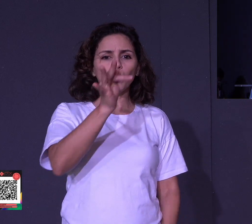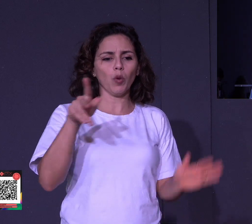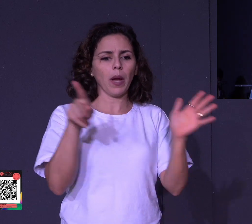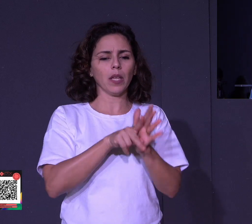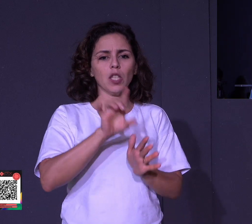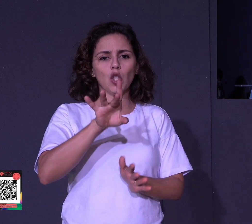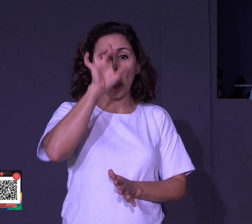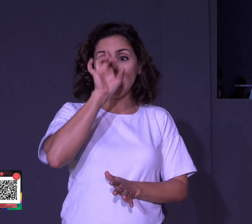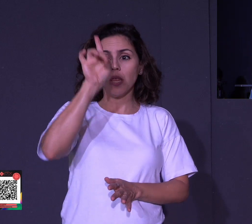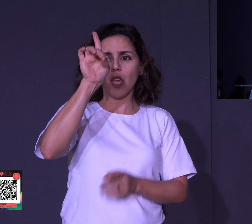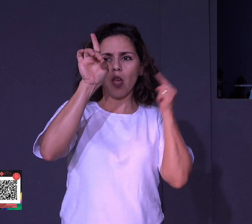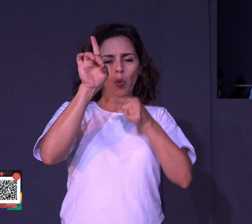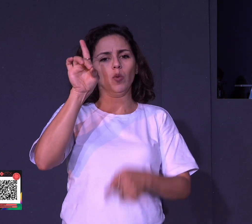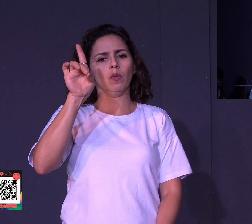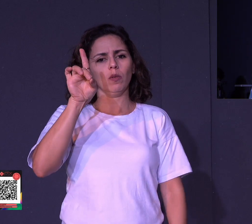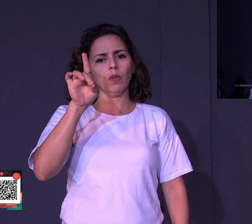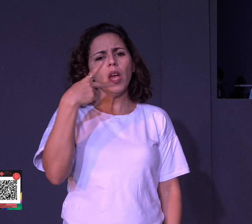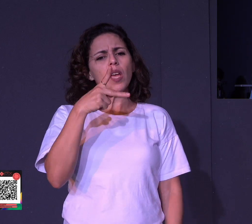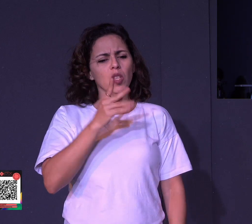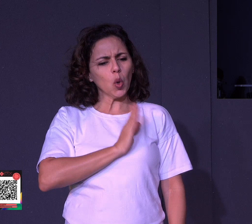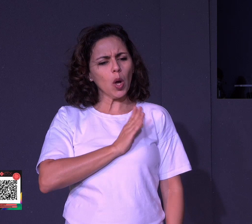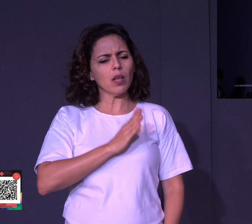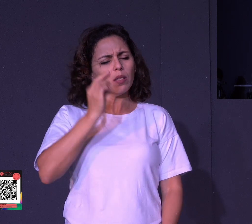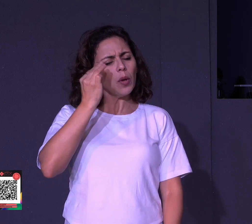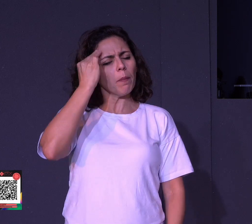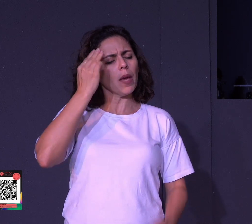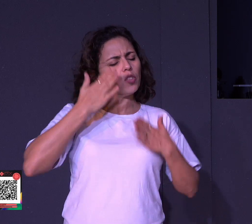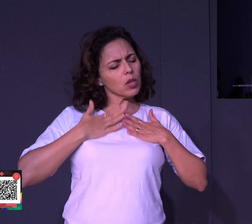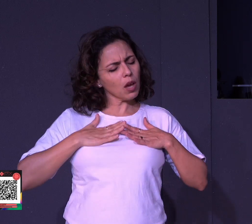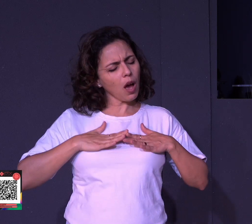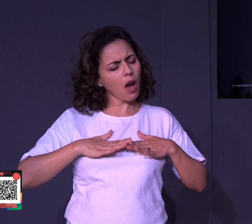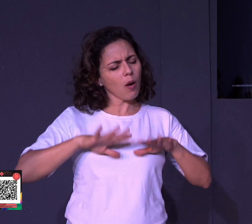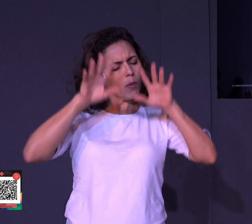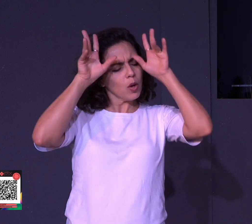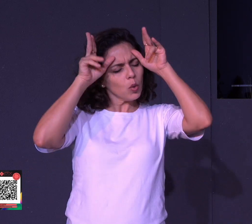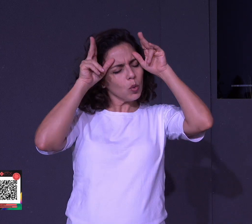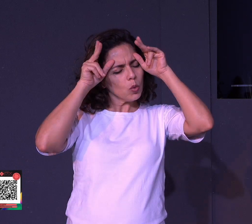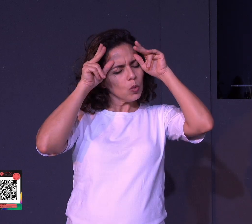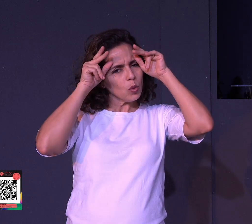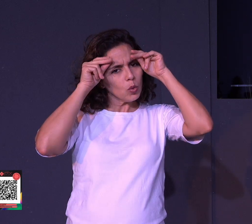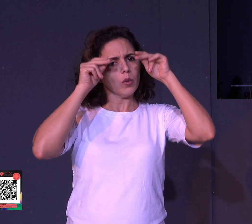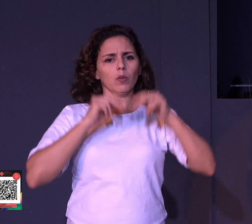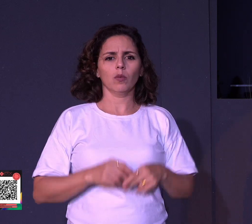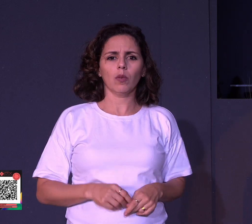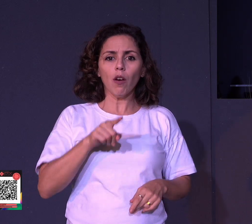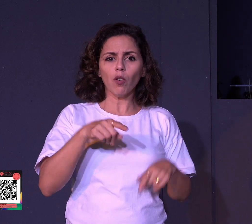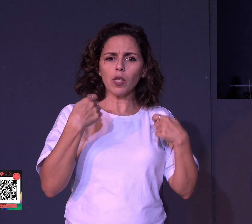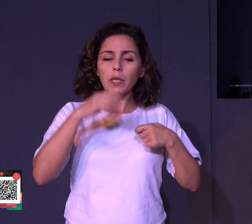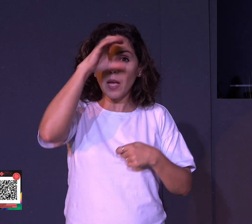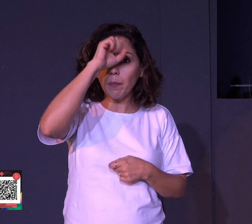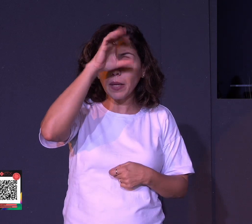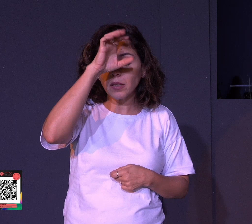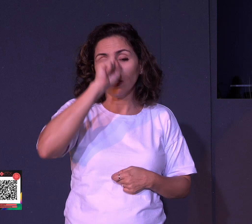o teu coração. E aprenda, nessa trincheira do pensamento, a guerra